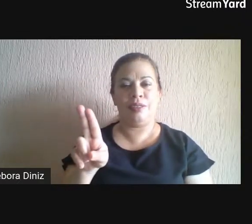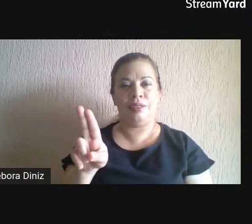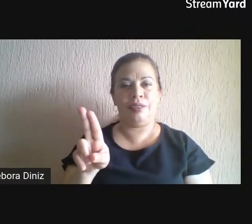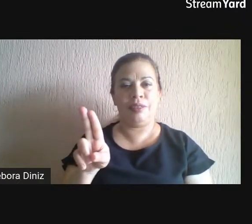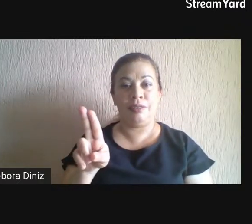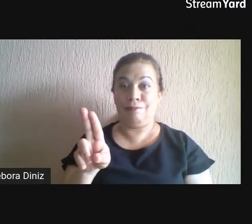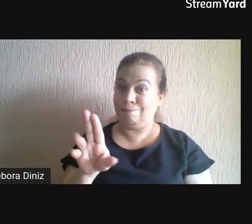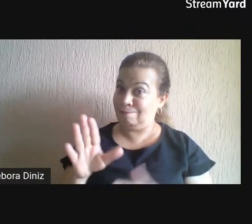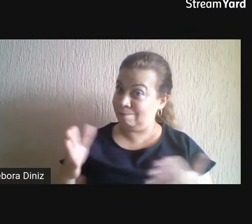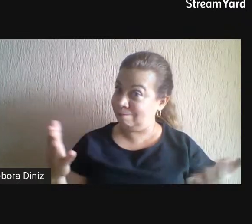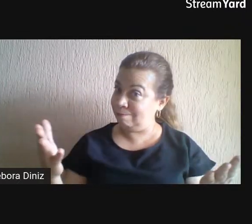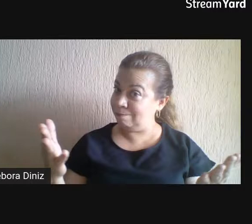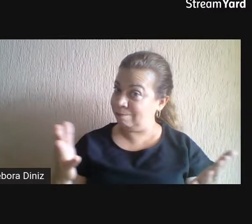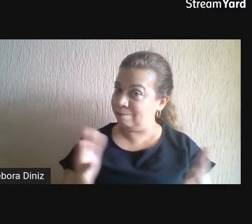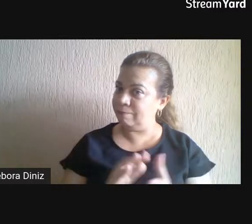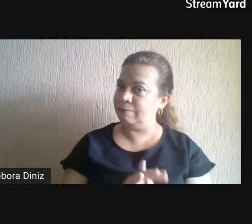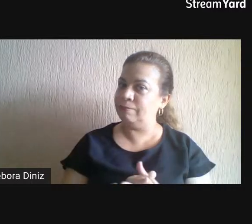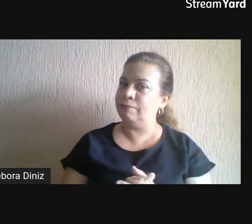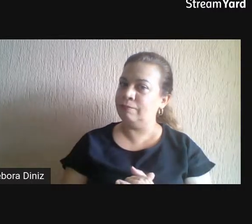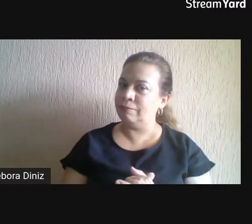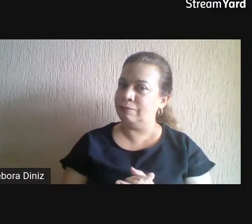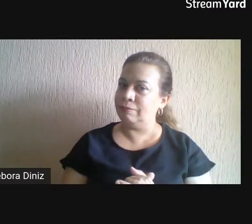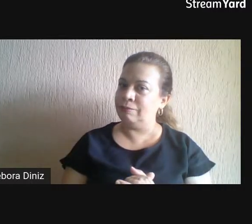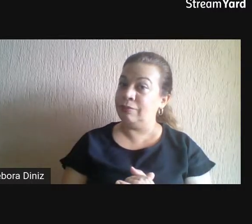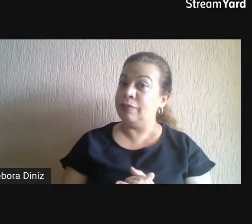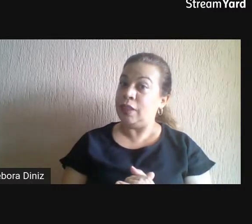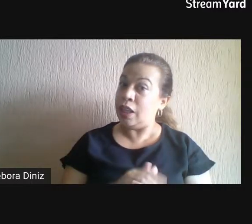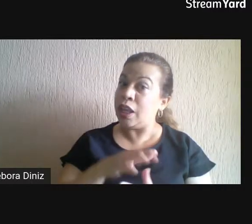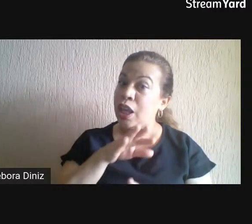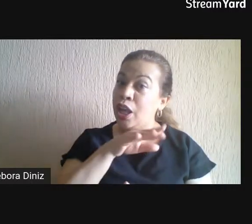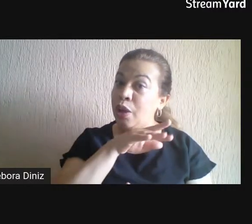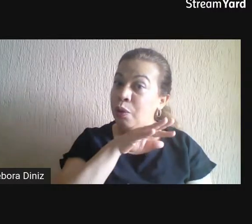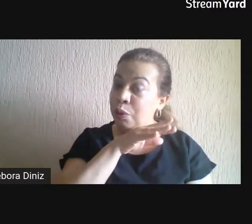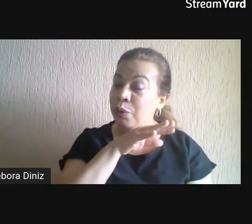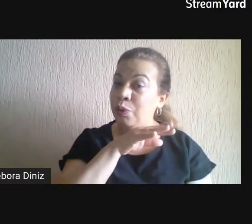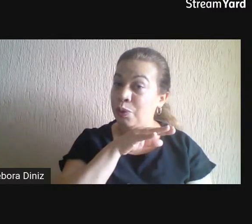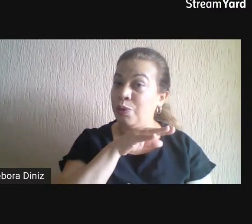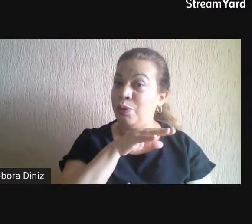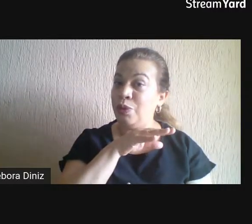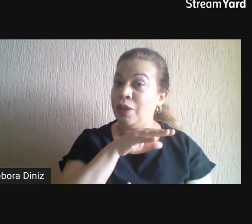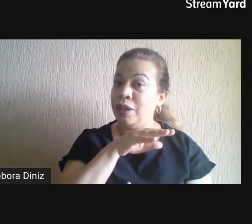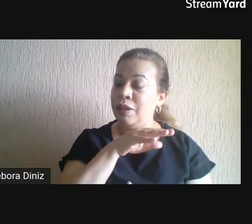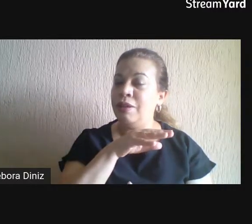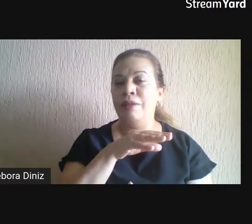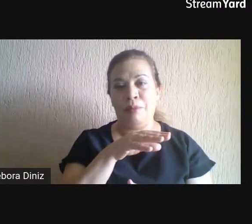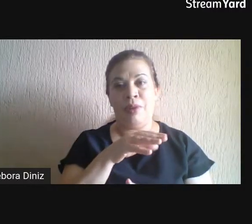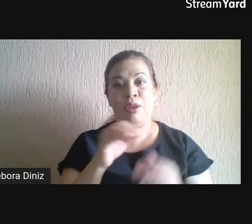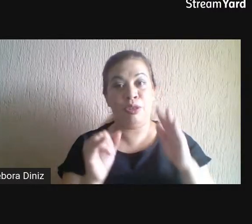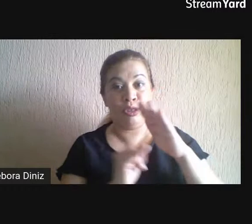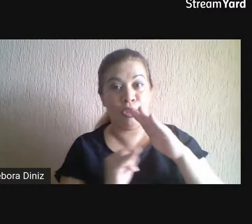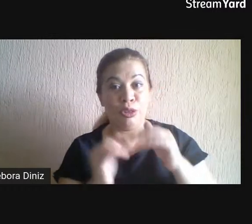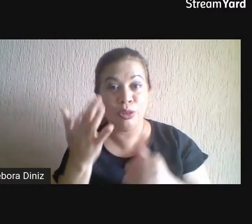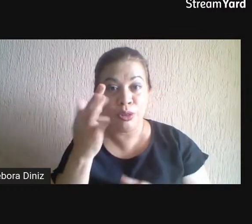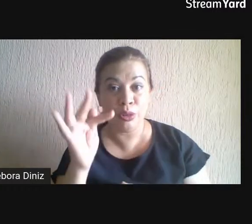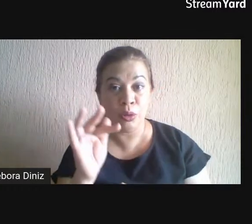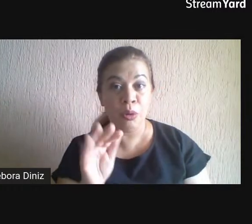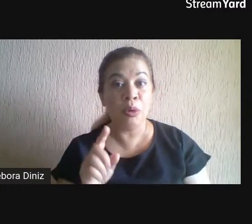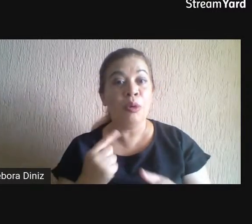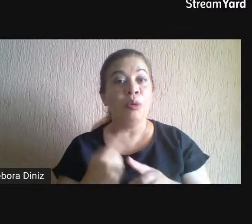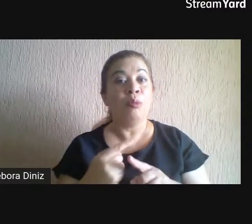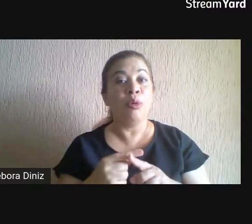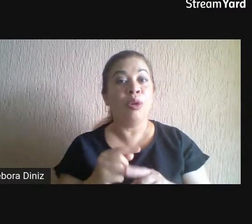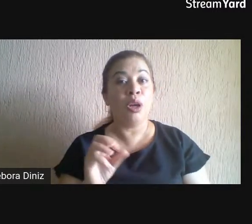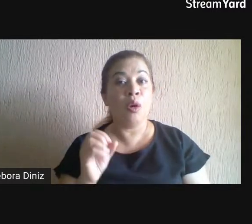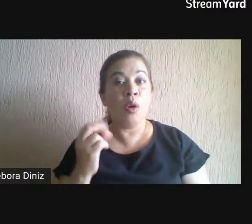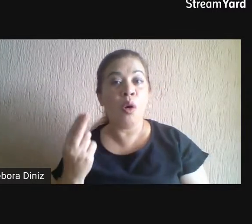E aí, é algo que é mortal para os institutos federais. Porque ou os institutos